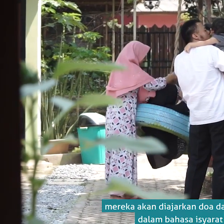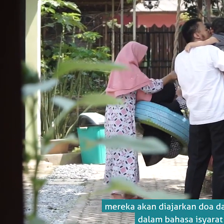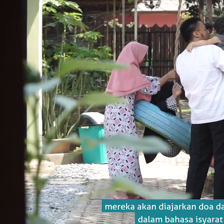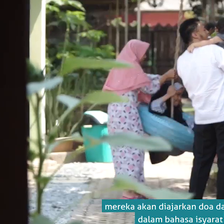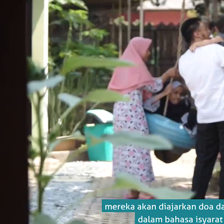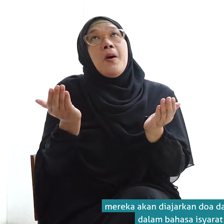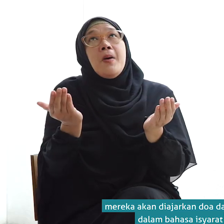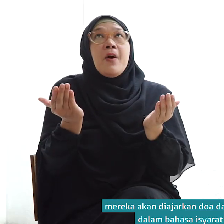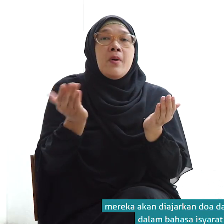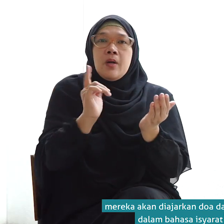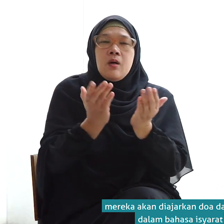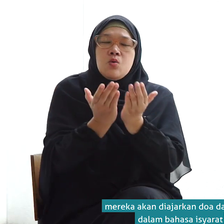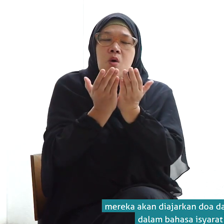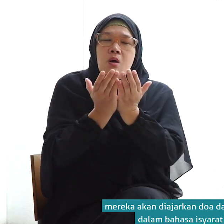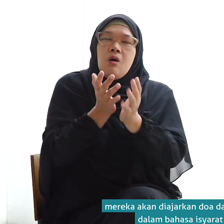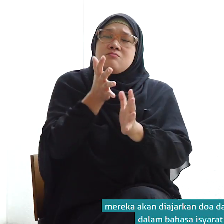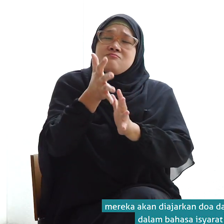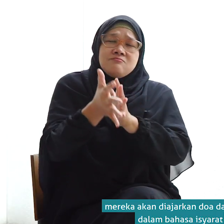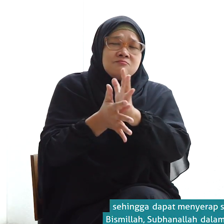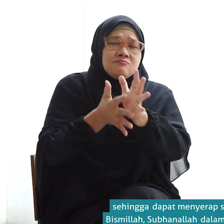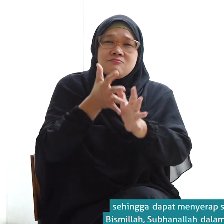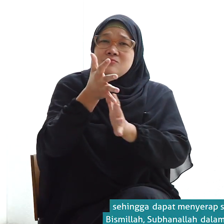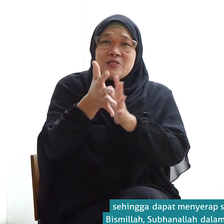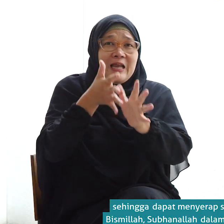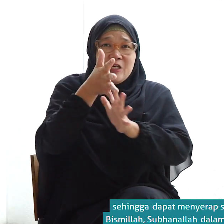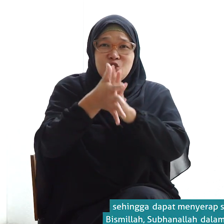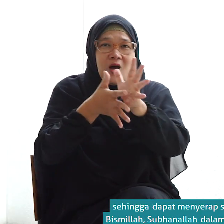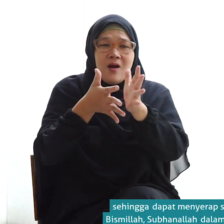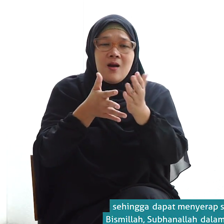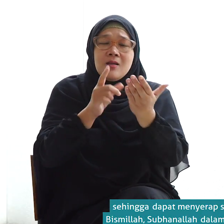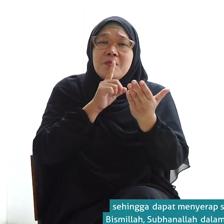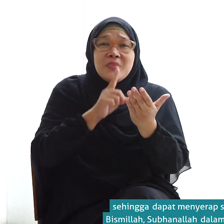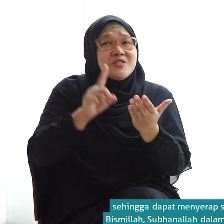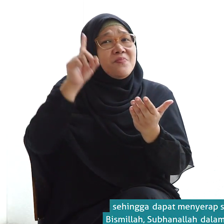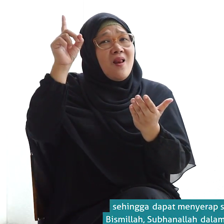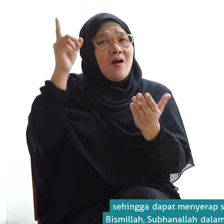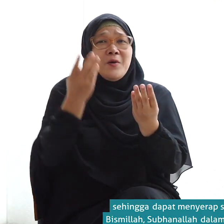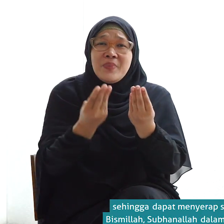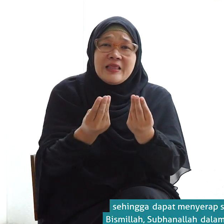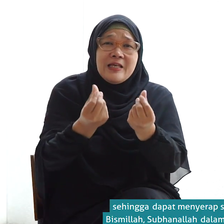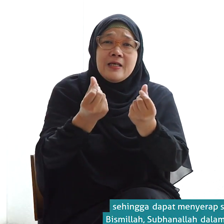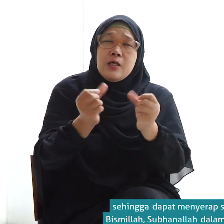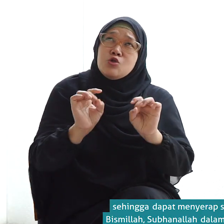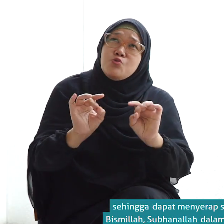Mereka akan diajarkan doa dan zikir dalam bahasa isyarat sehingga dapat menyerap seperti bismillah, subhanallah dalam isyarat.